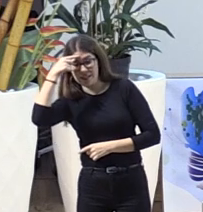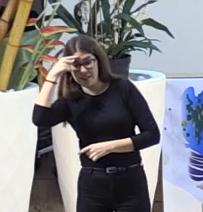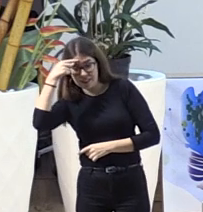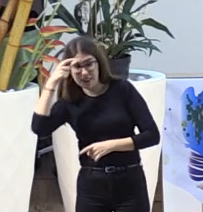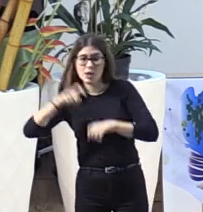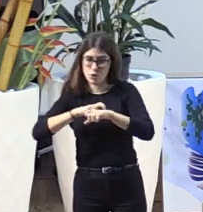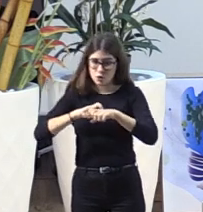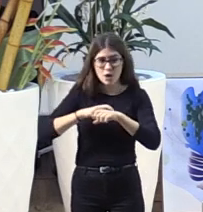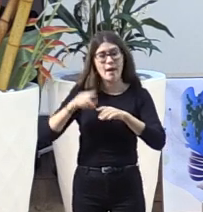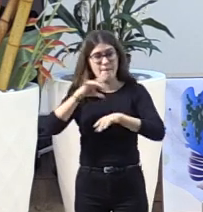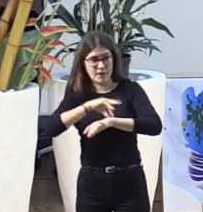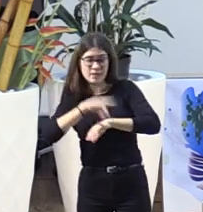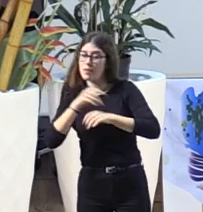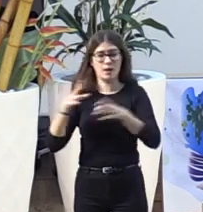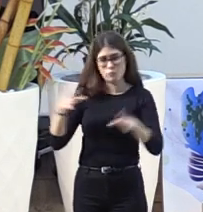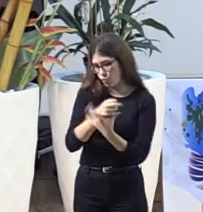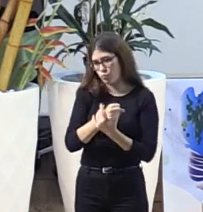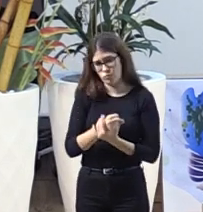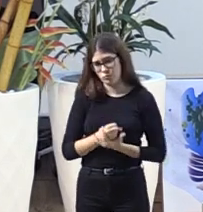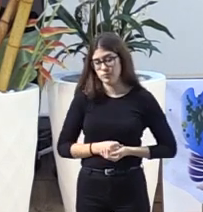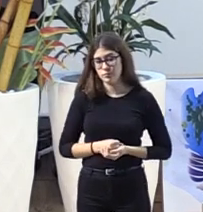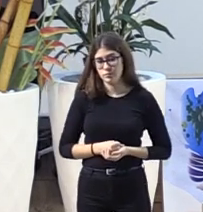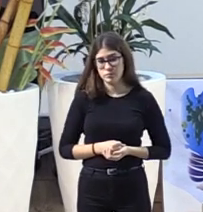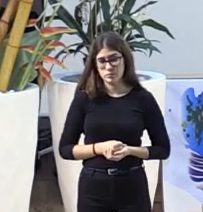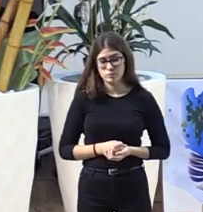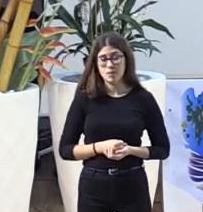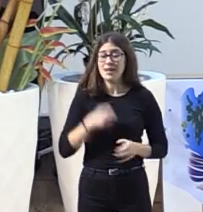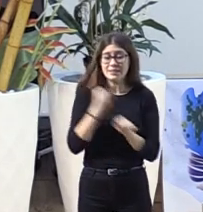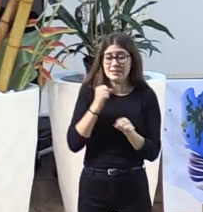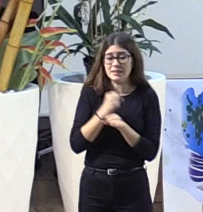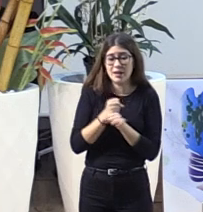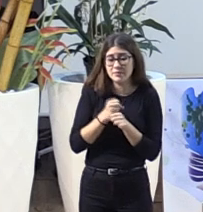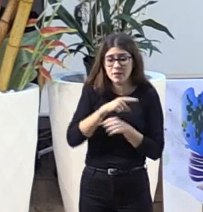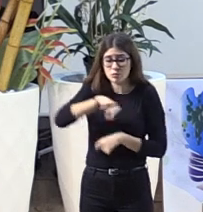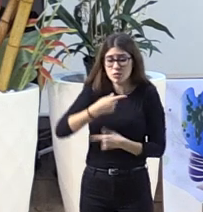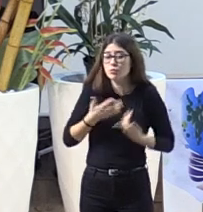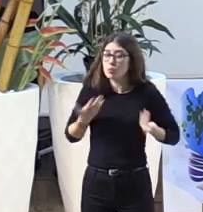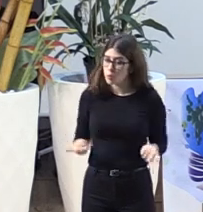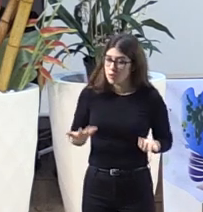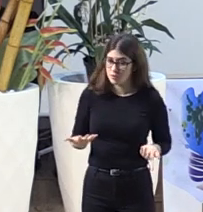la medicina, en toda la ciencia. Nuestro trabajo como animadores